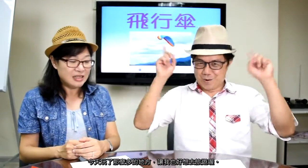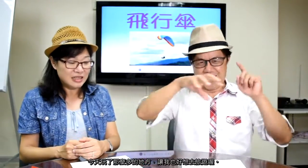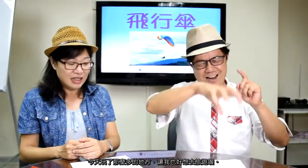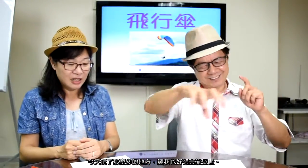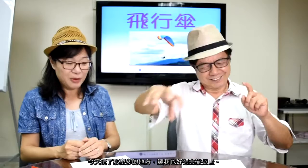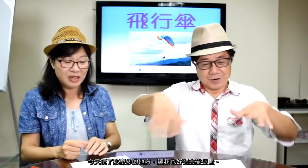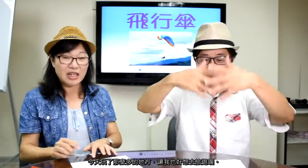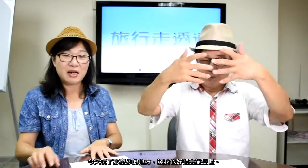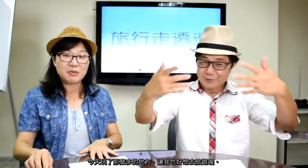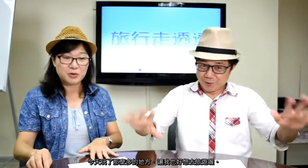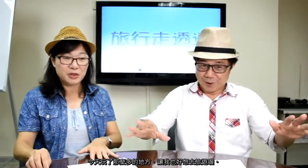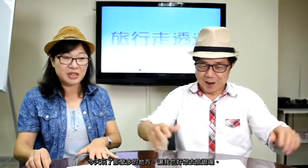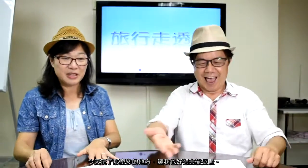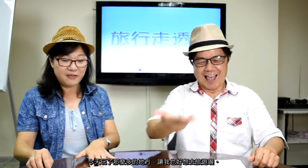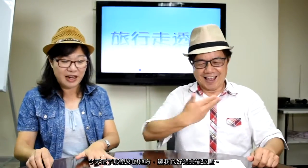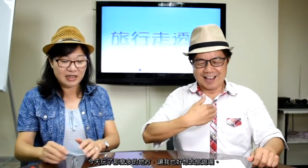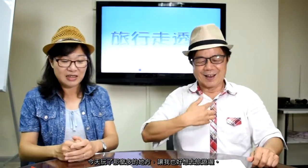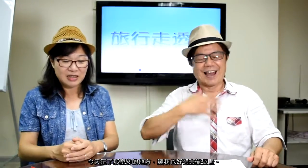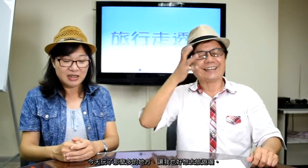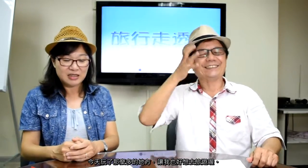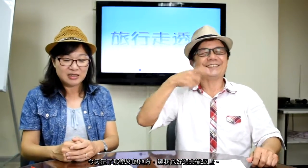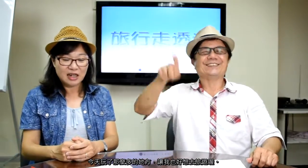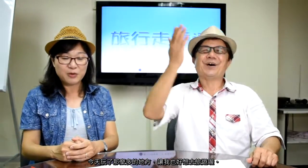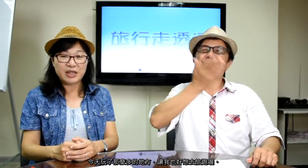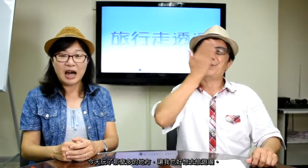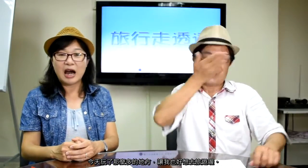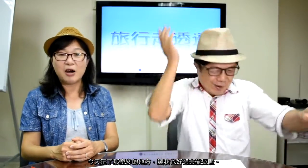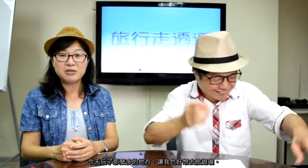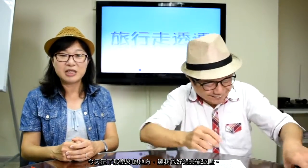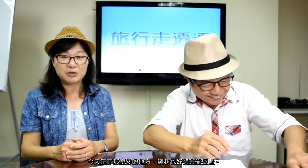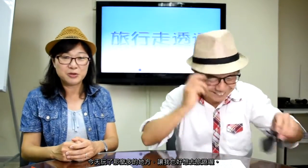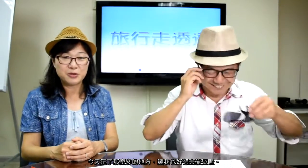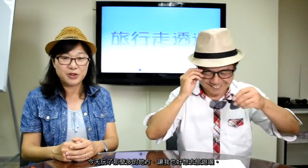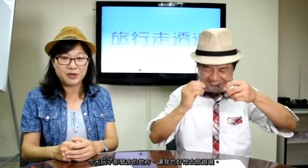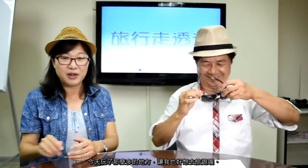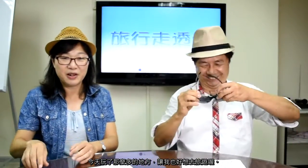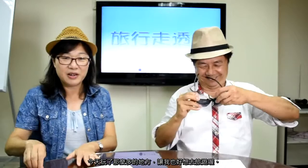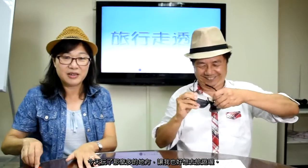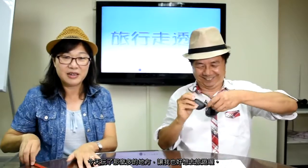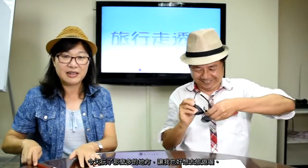今天玩了那么多的地方，让我也好想去旅游哦。